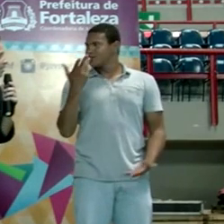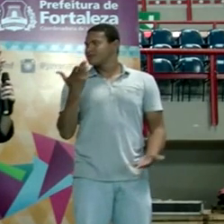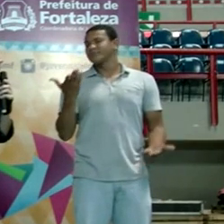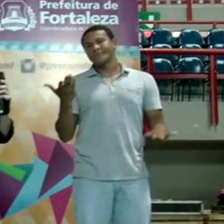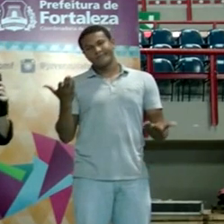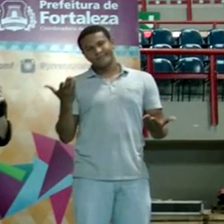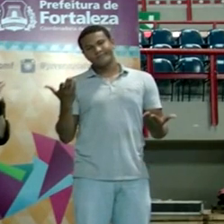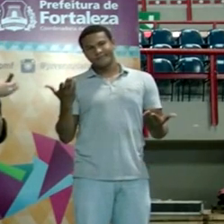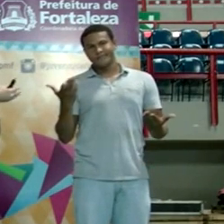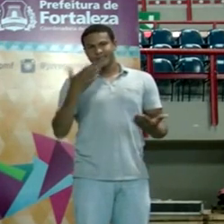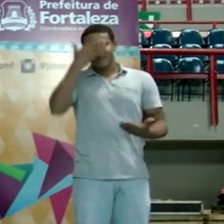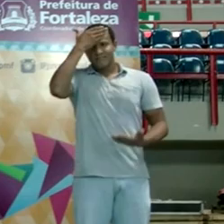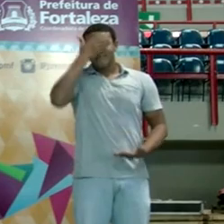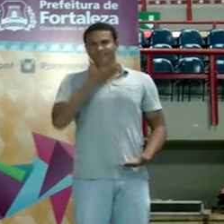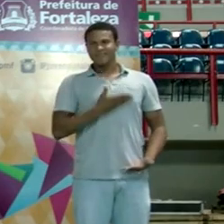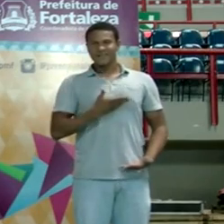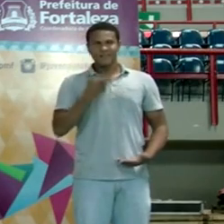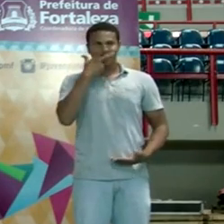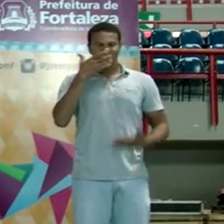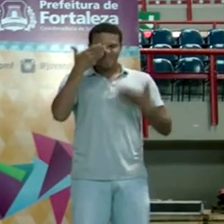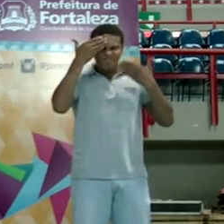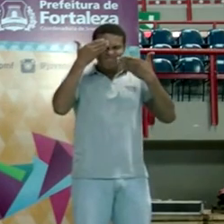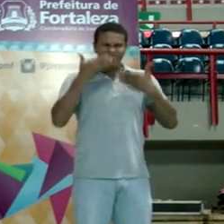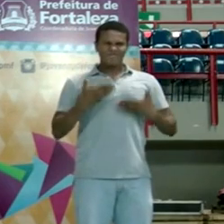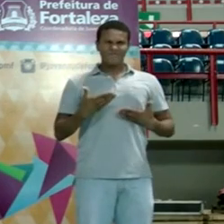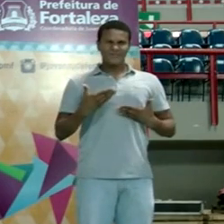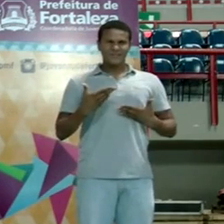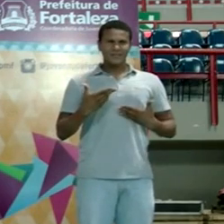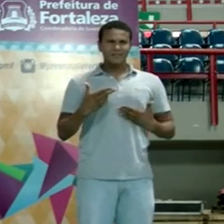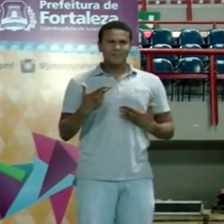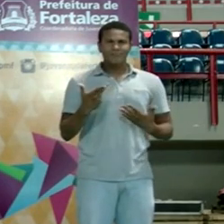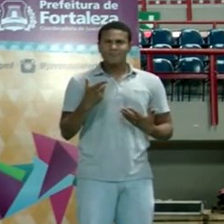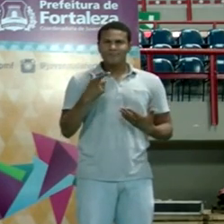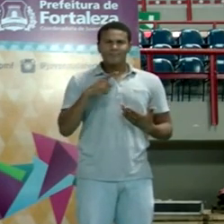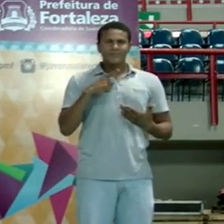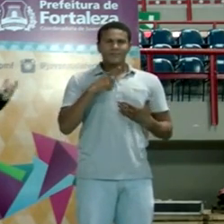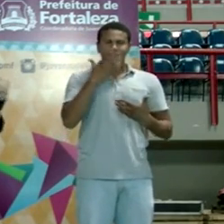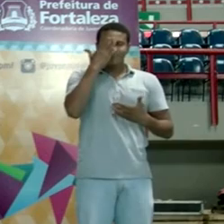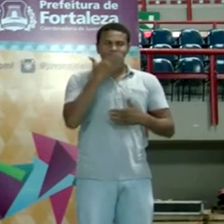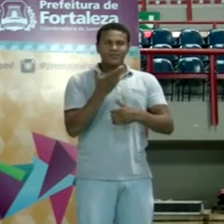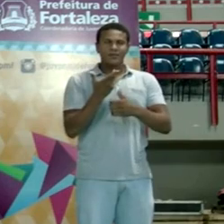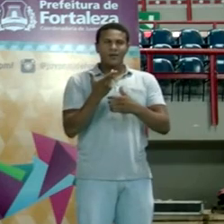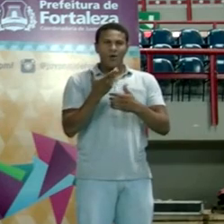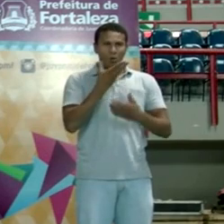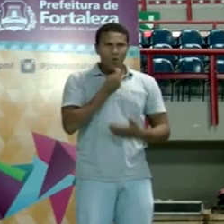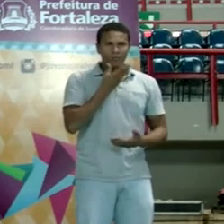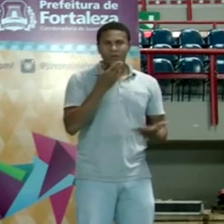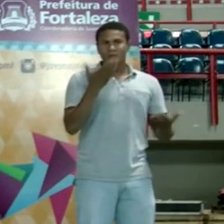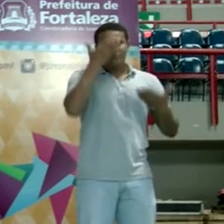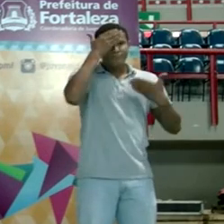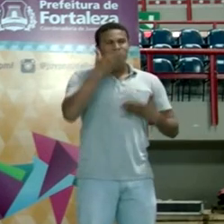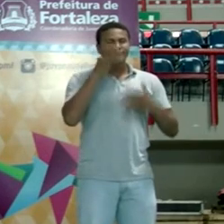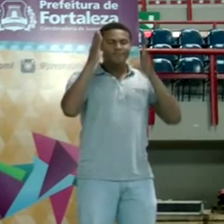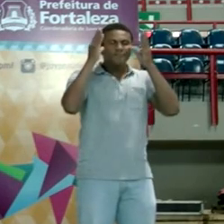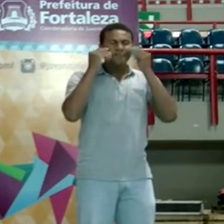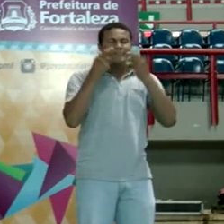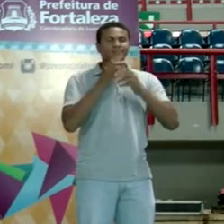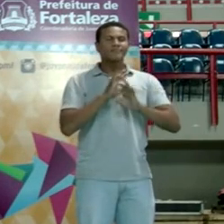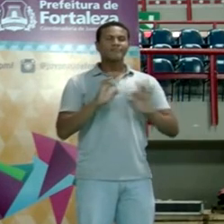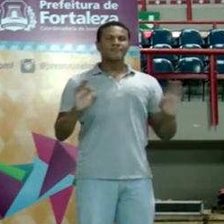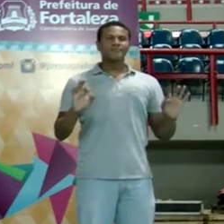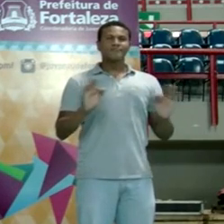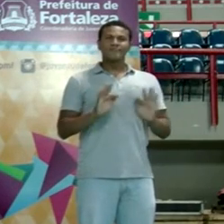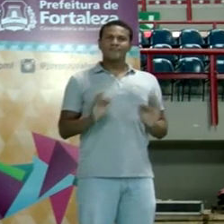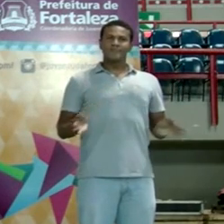né, tem gente assim, mais assim, tranquilo, assim, mais sincero do que o homem, né? Pois bem, dessa